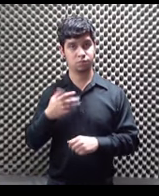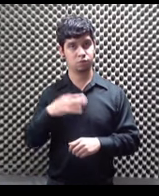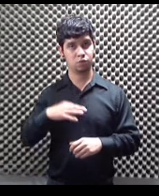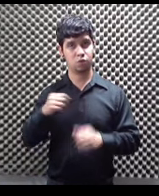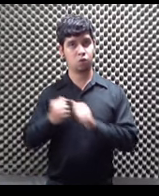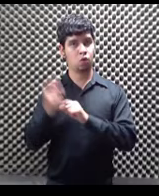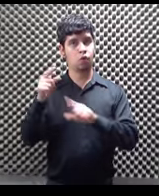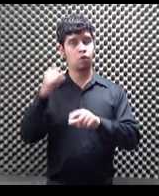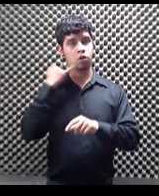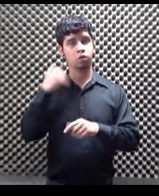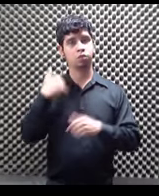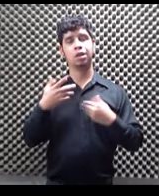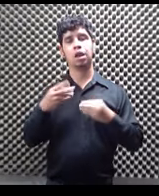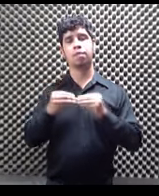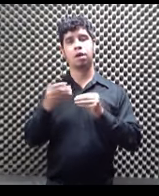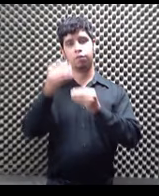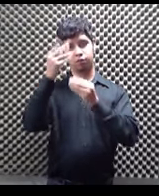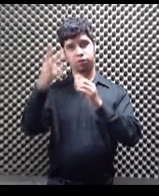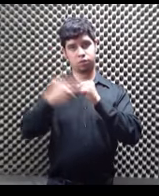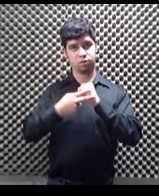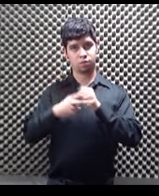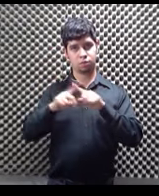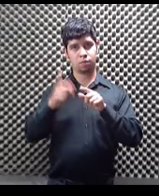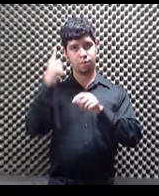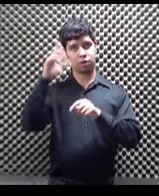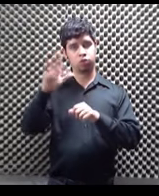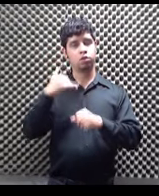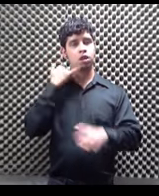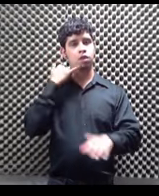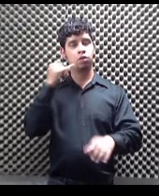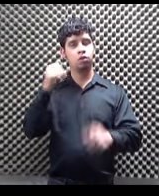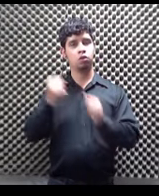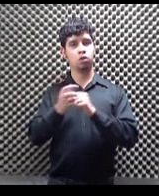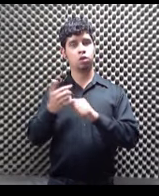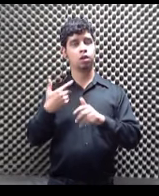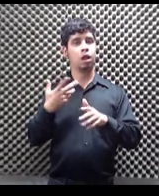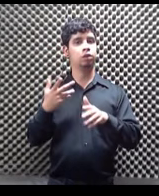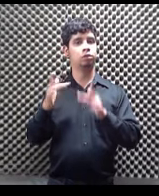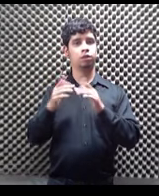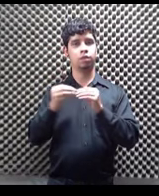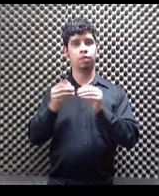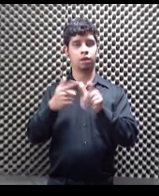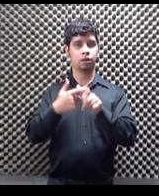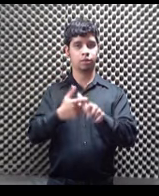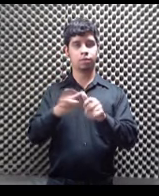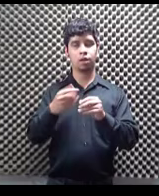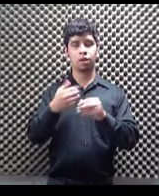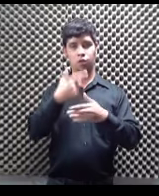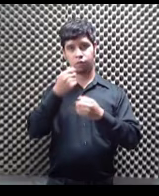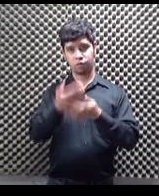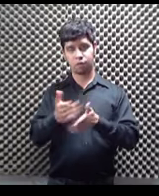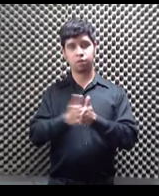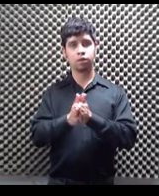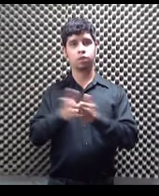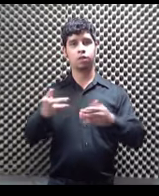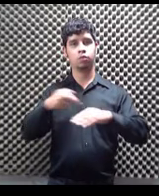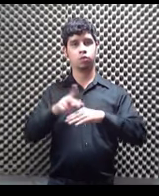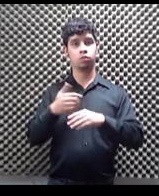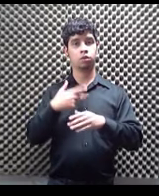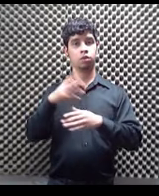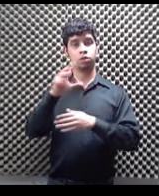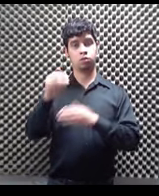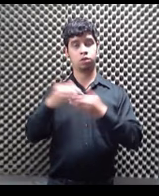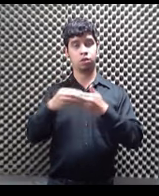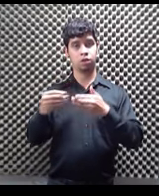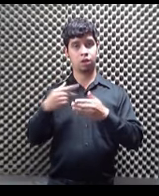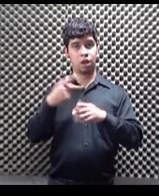GoPhone de AT&T te da más data para tu smartphone a mejor precio en la red más rápida y confiable en Puerto Rico. Paga solo $50 al mes por